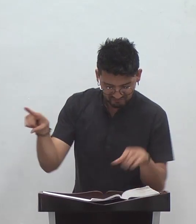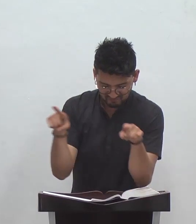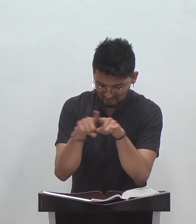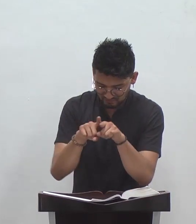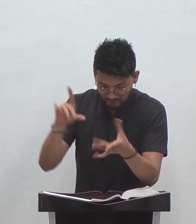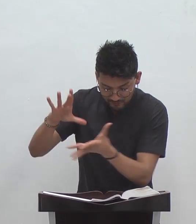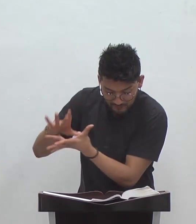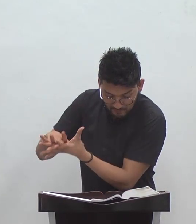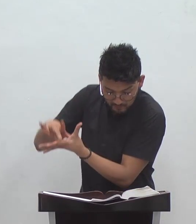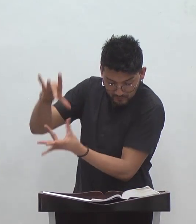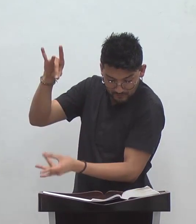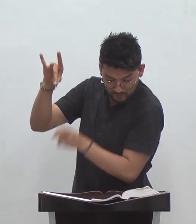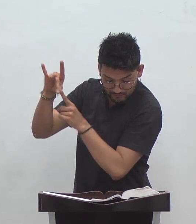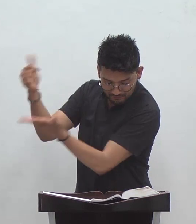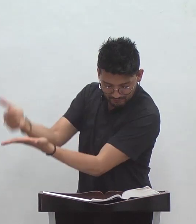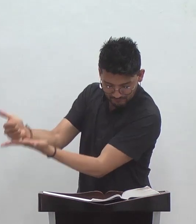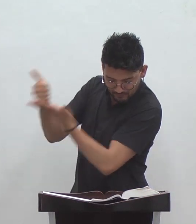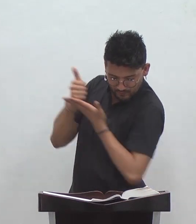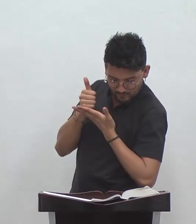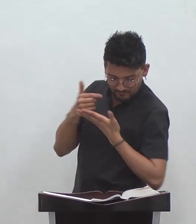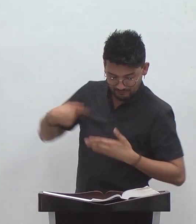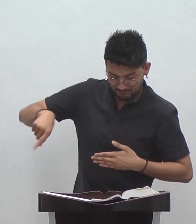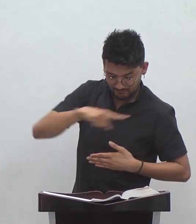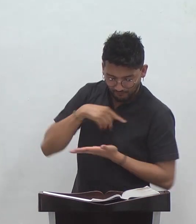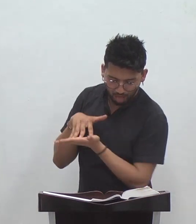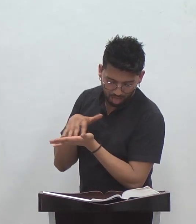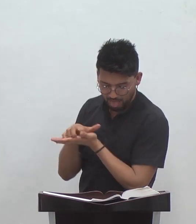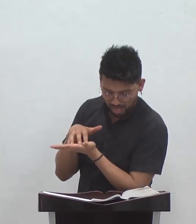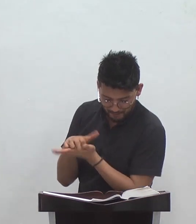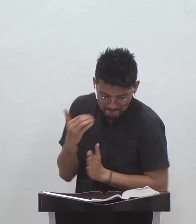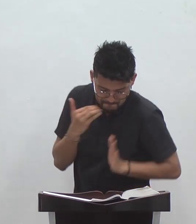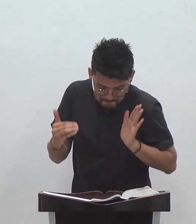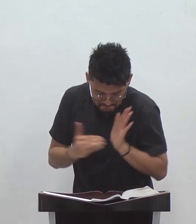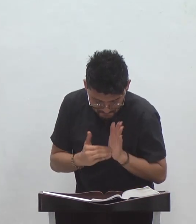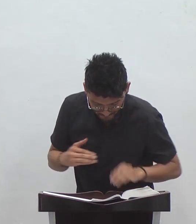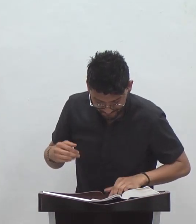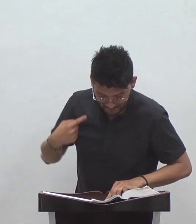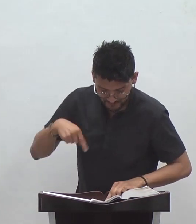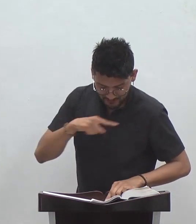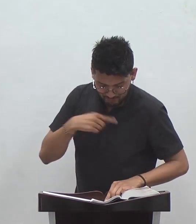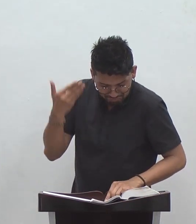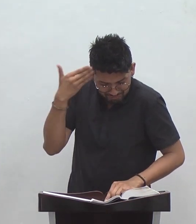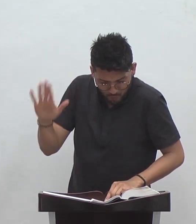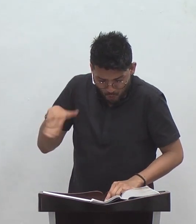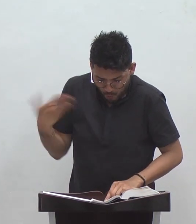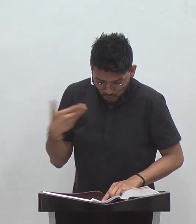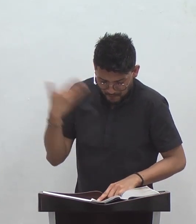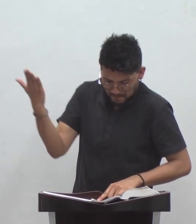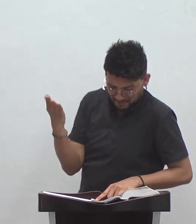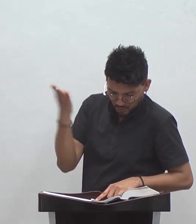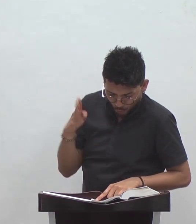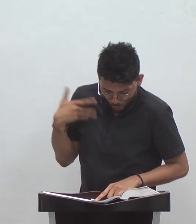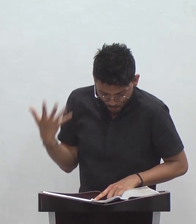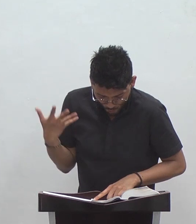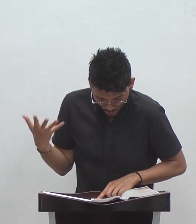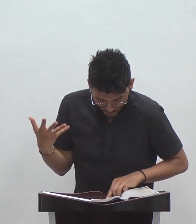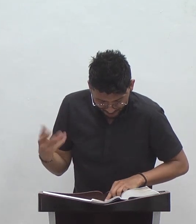Dice así, y de igual manera el Espíritu nos ayuda en nuestra debilidad, pues qué hemos de pedir como conviene, no